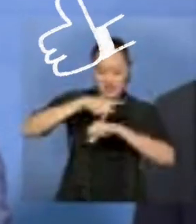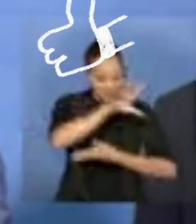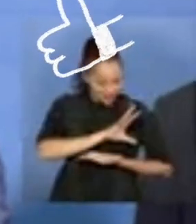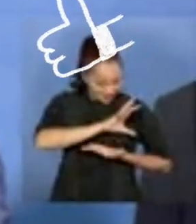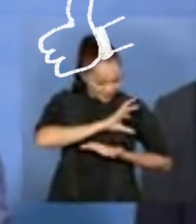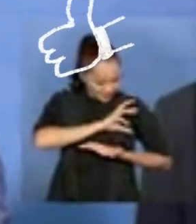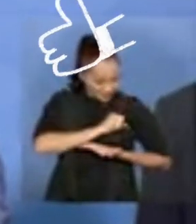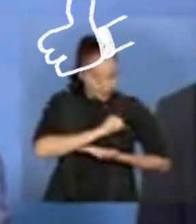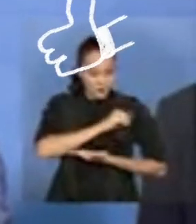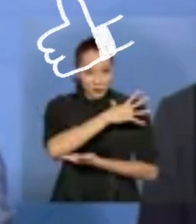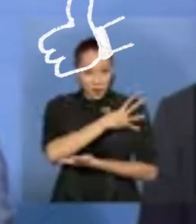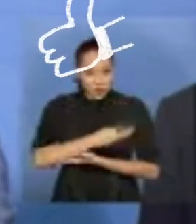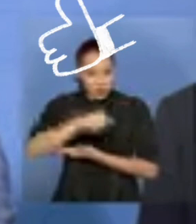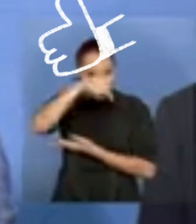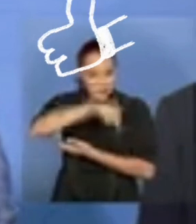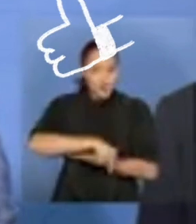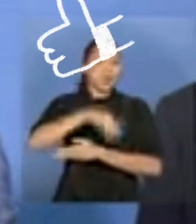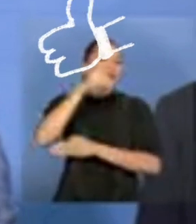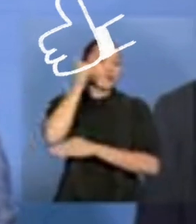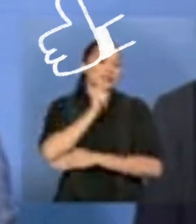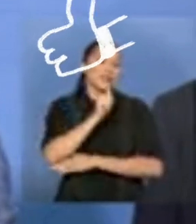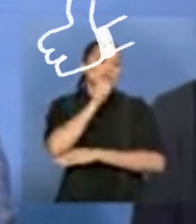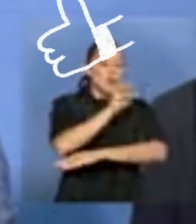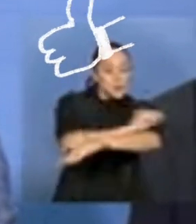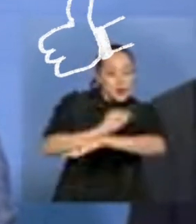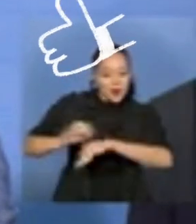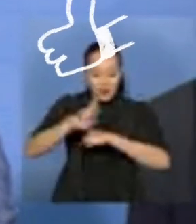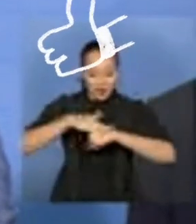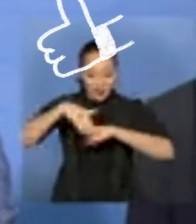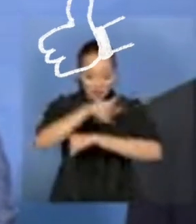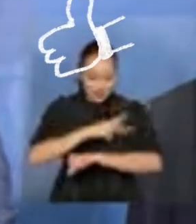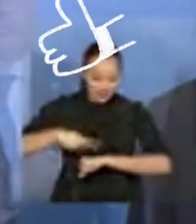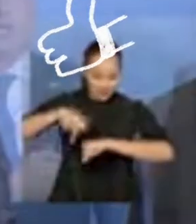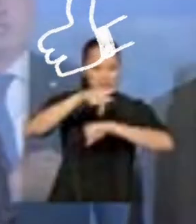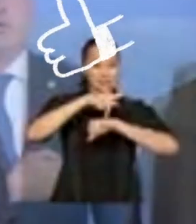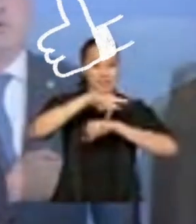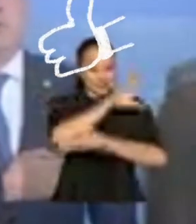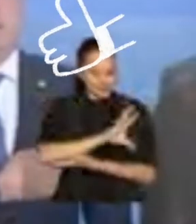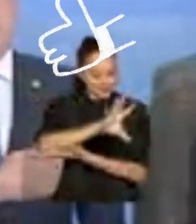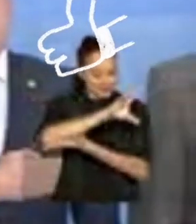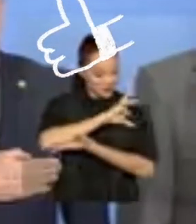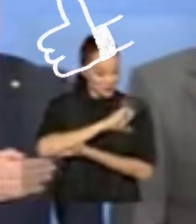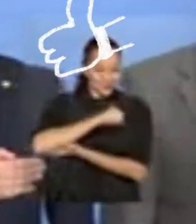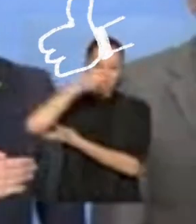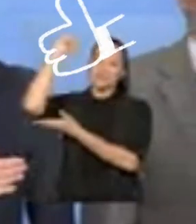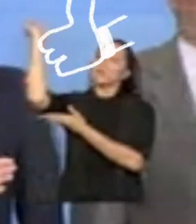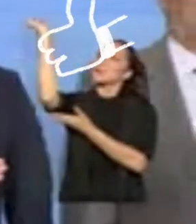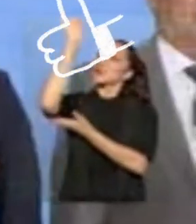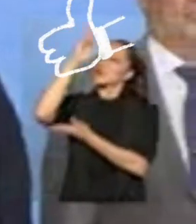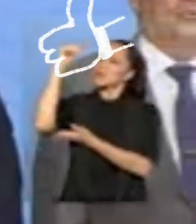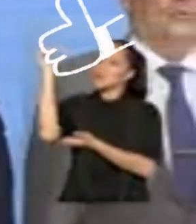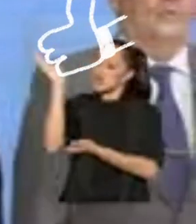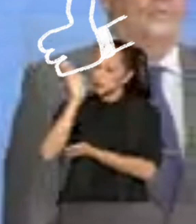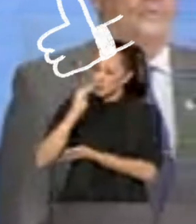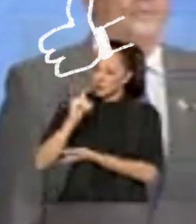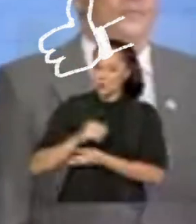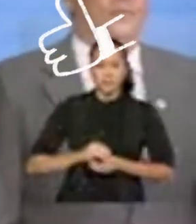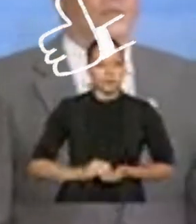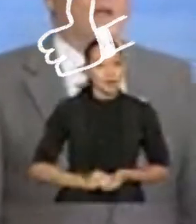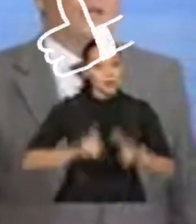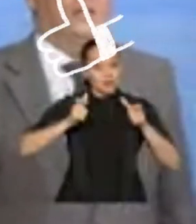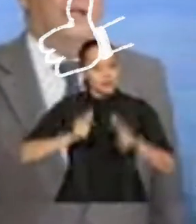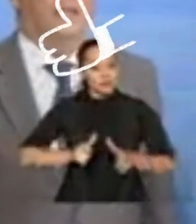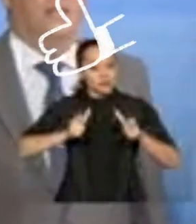a pátria amada, os filhos deste sol és mais gentil, pátria amada